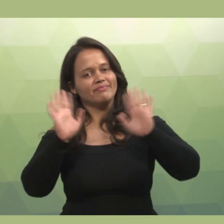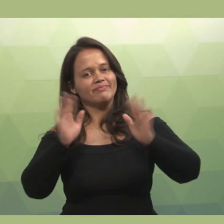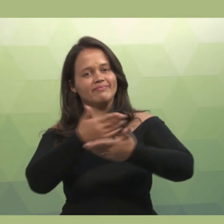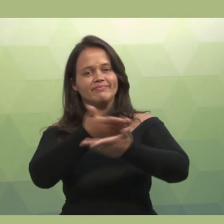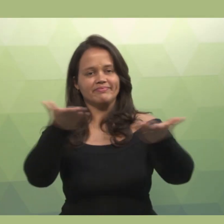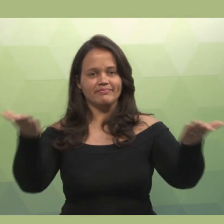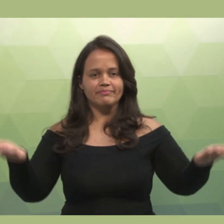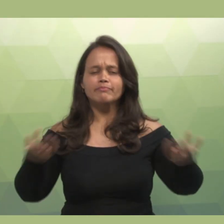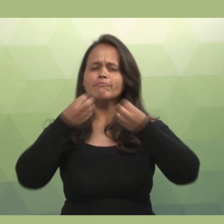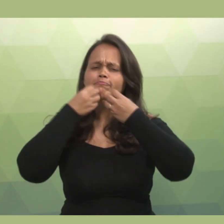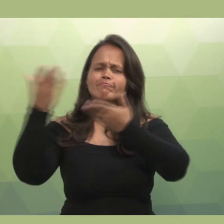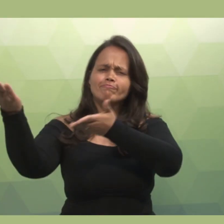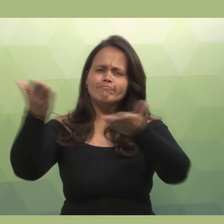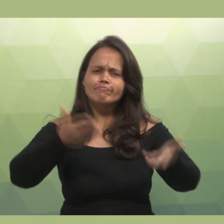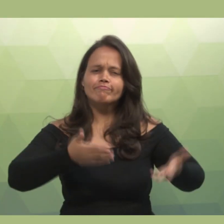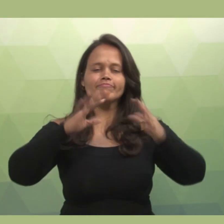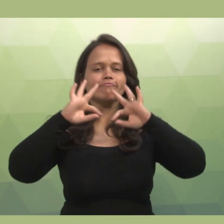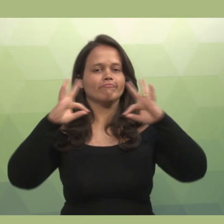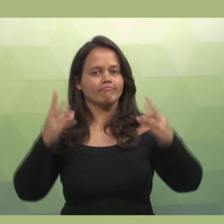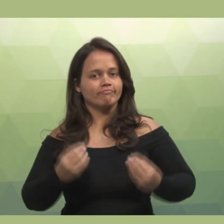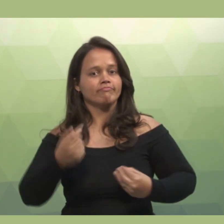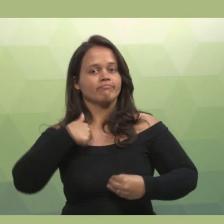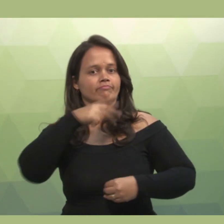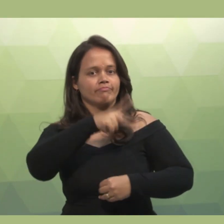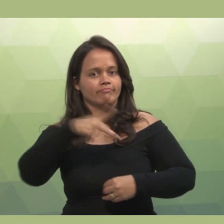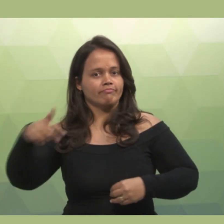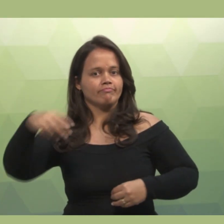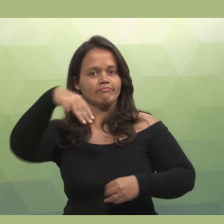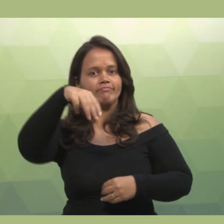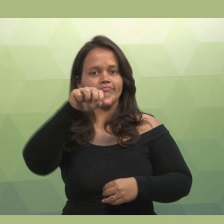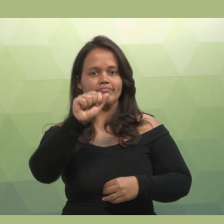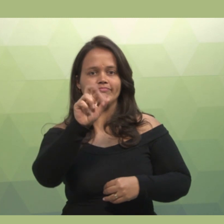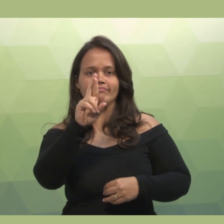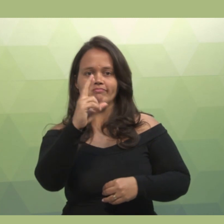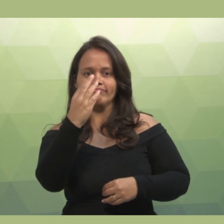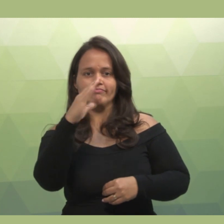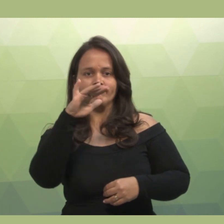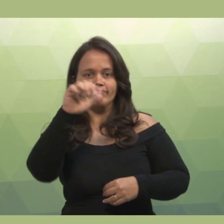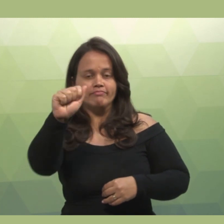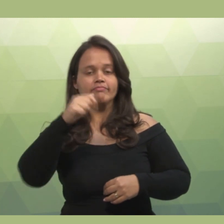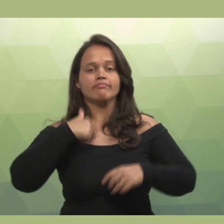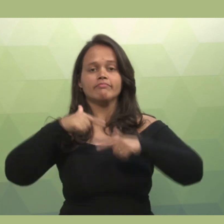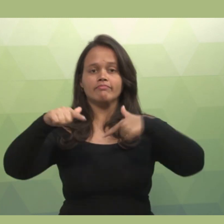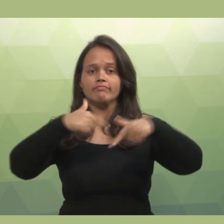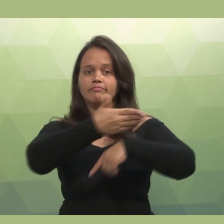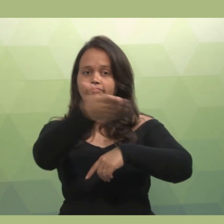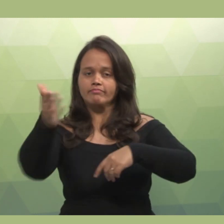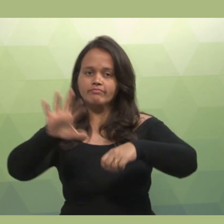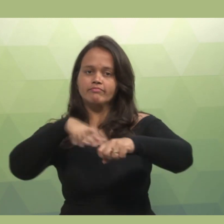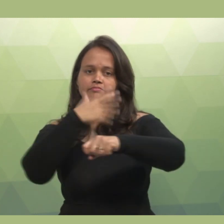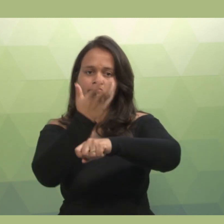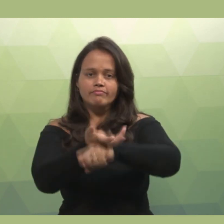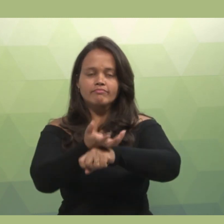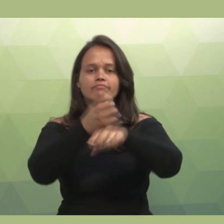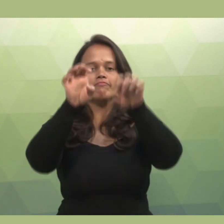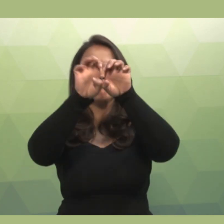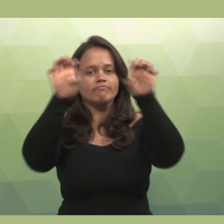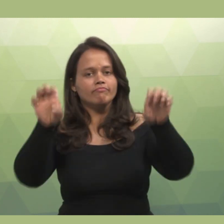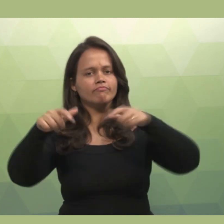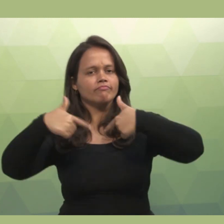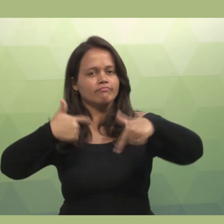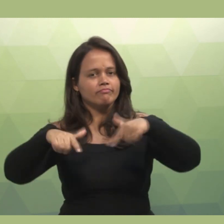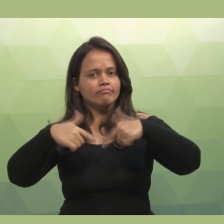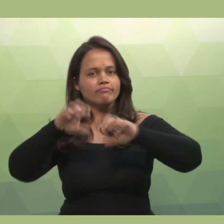Olá pessoal, sejam todos bem-vindos. Sou a professora Márcia Vieira, irei trabalhar com vocês a disciplina